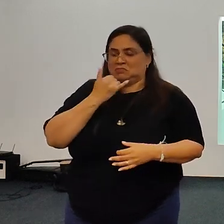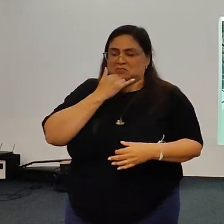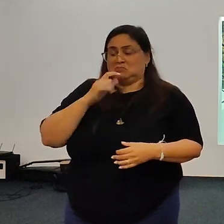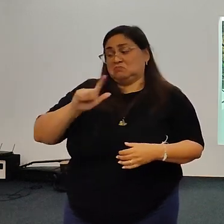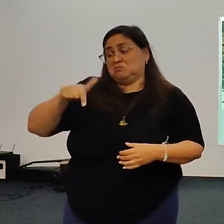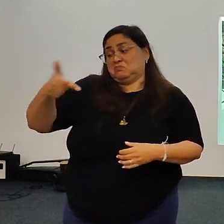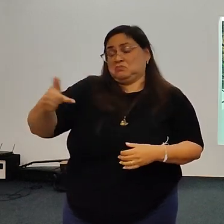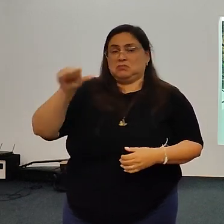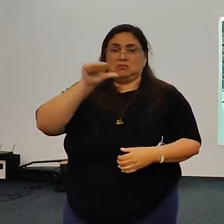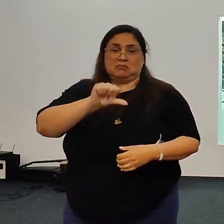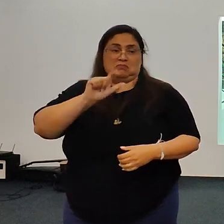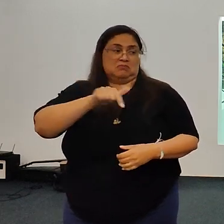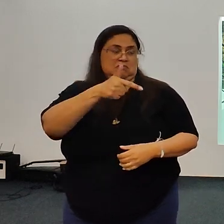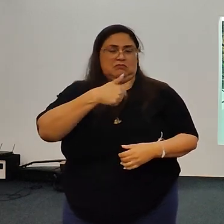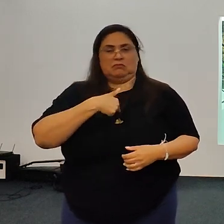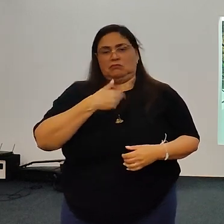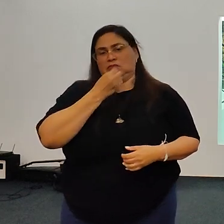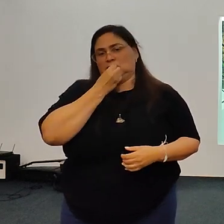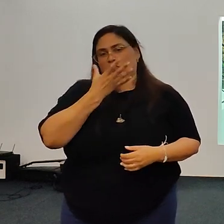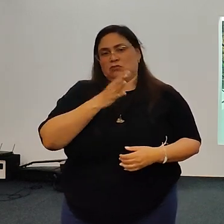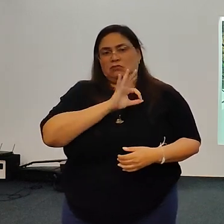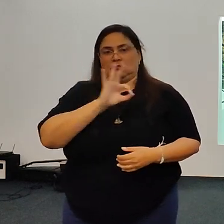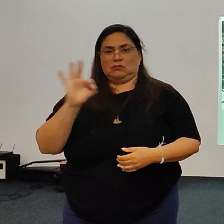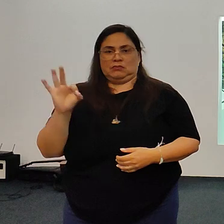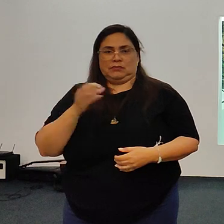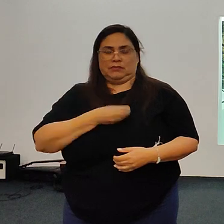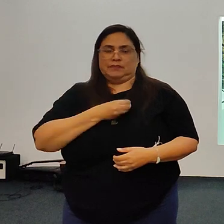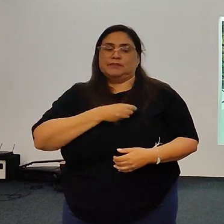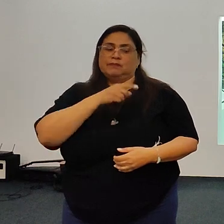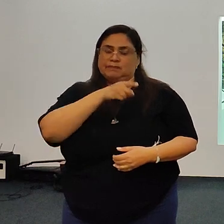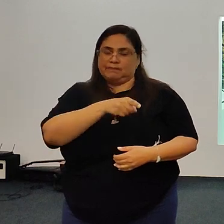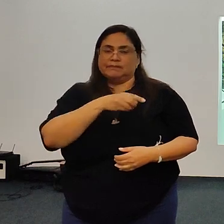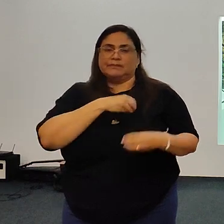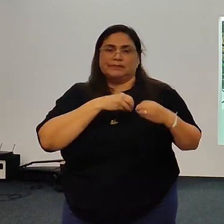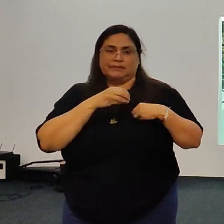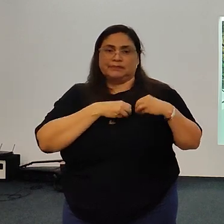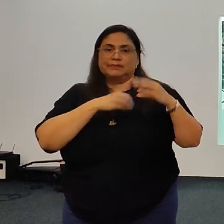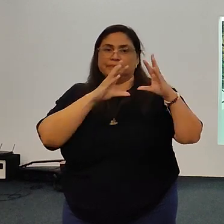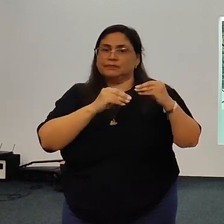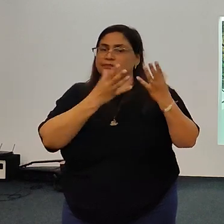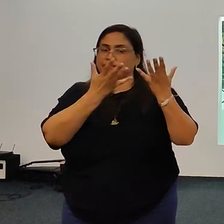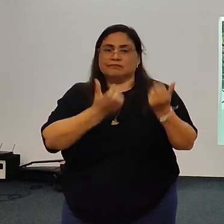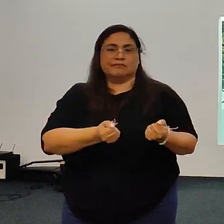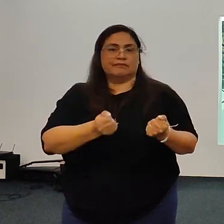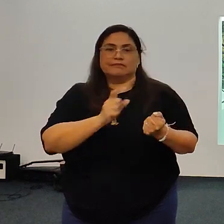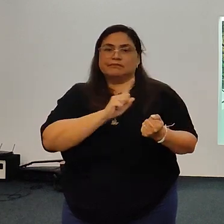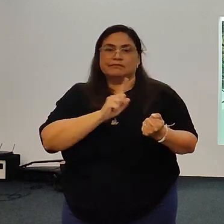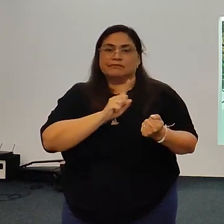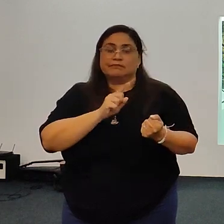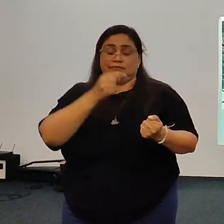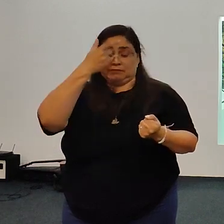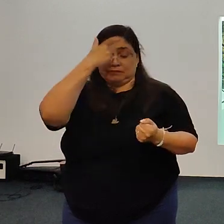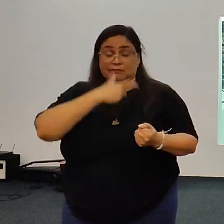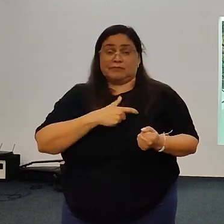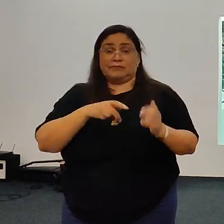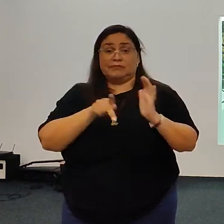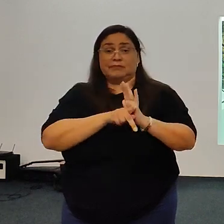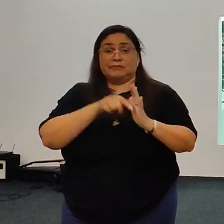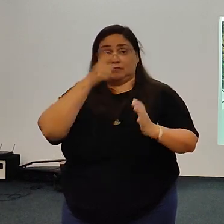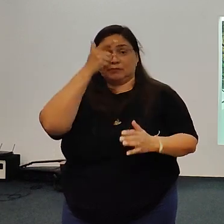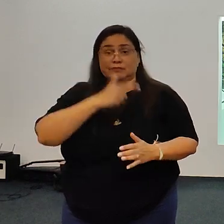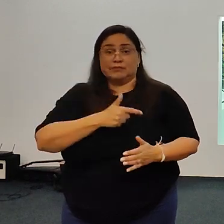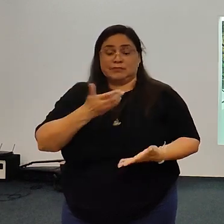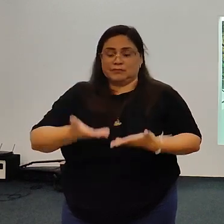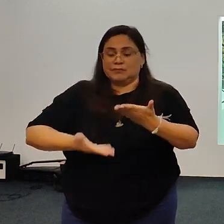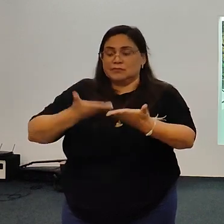é muito bom, você pode ter certeza que essa pessoa está em trevas e ela não reconheceu ainda quem é ela e quem é o Deus